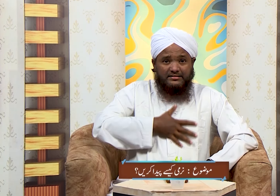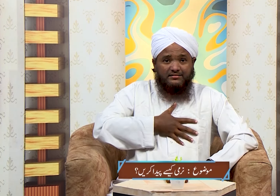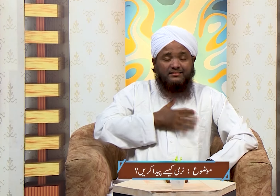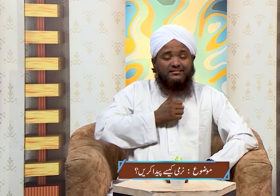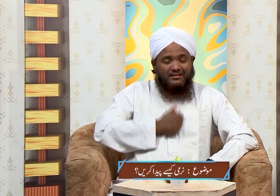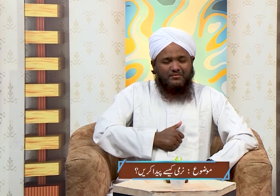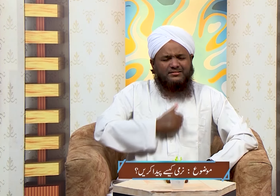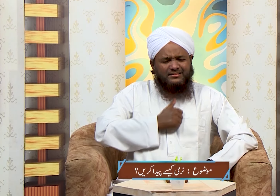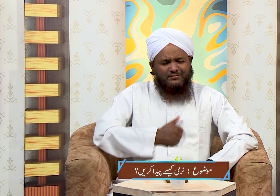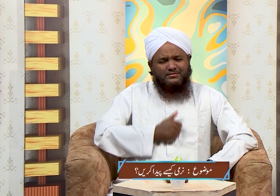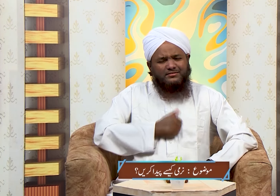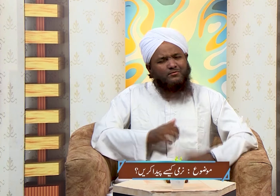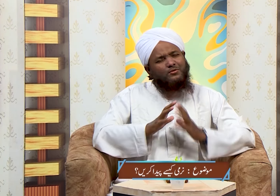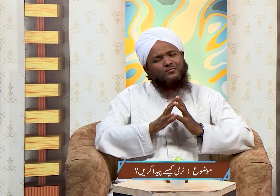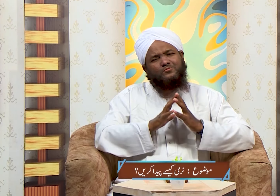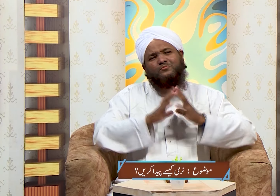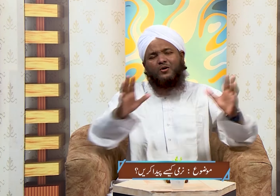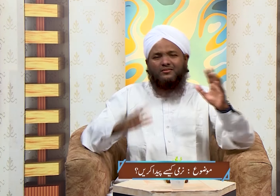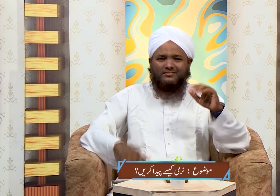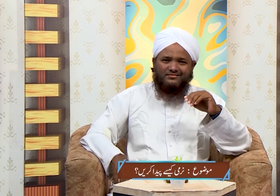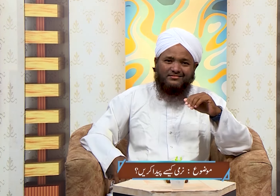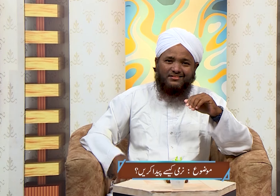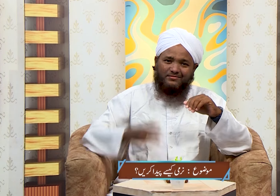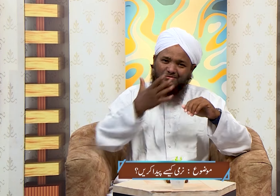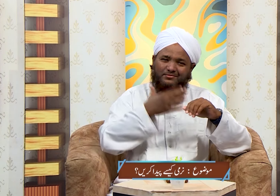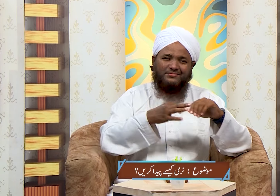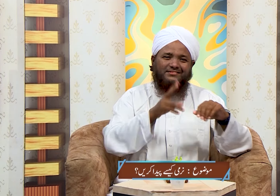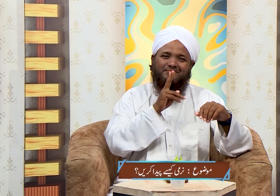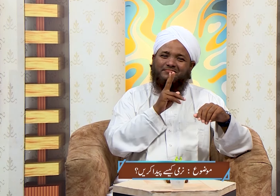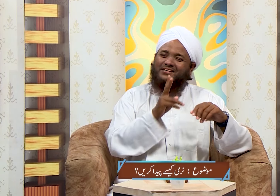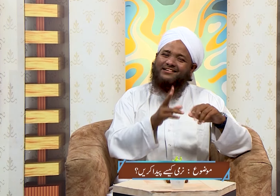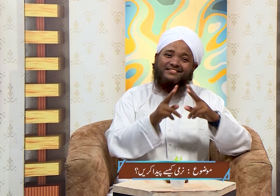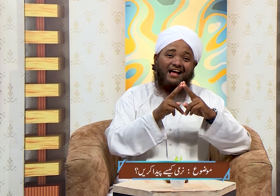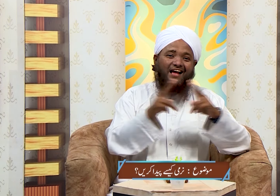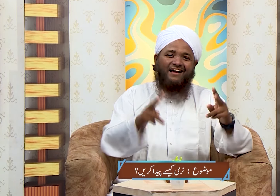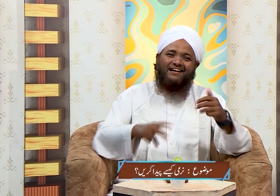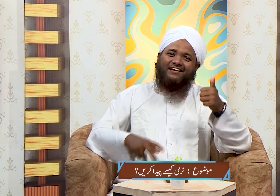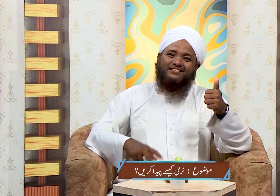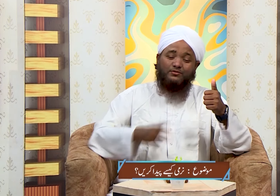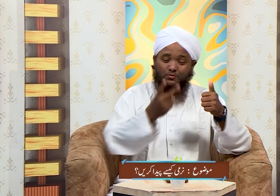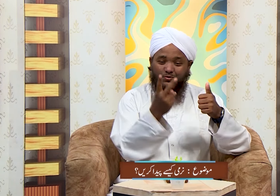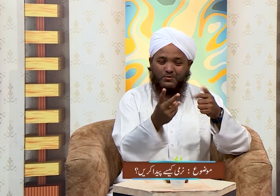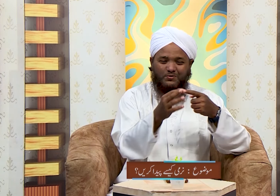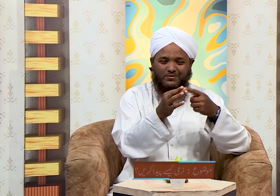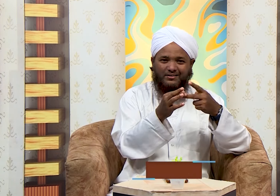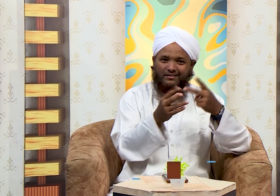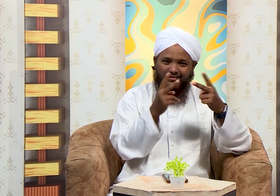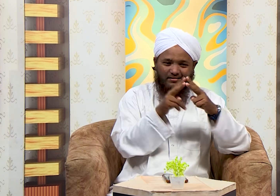جائے گا سبحان اللہ کیا خوبصورت بات ہے میں یہ دو نشانیاں تھیں جن کو میں دیکھنا چاہتا تھا تو میں نے یہ